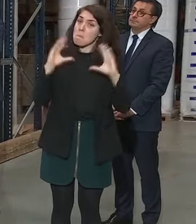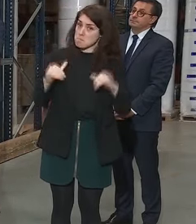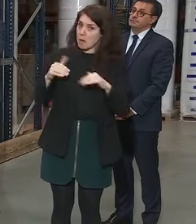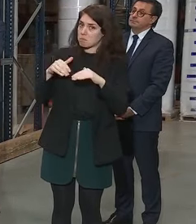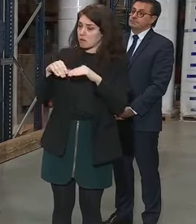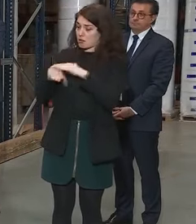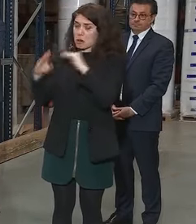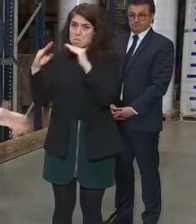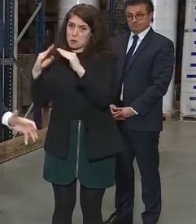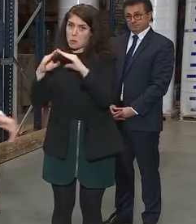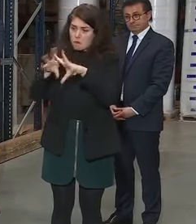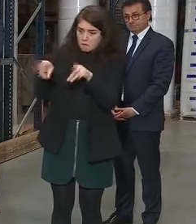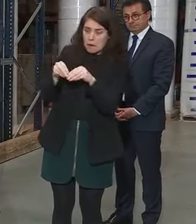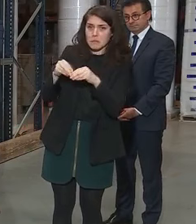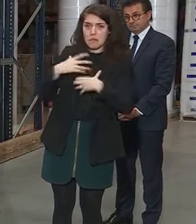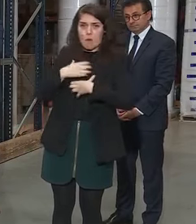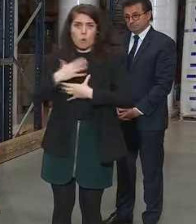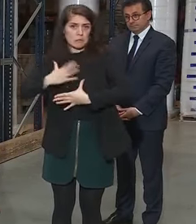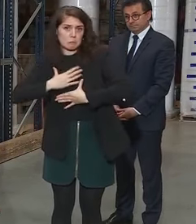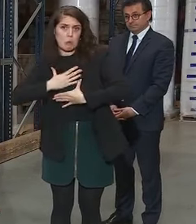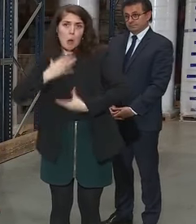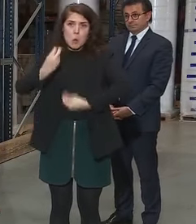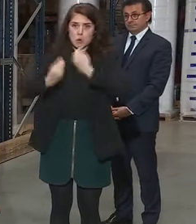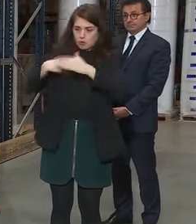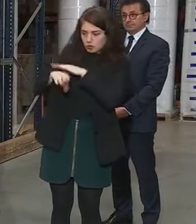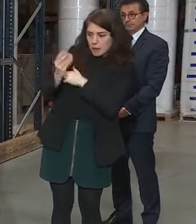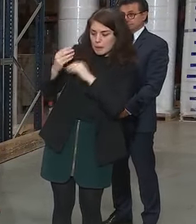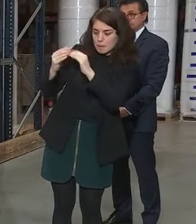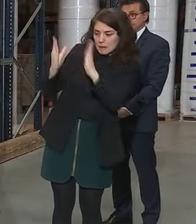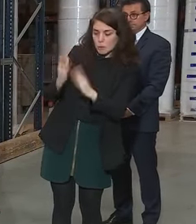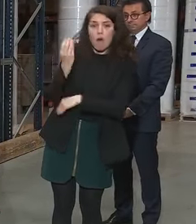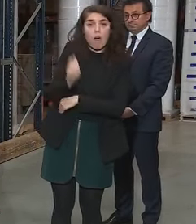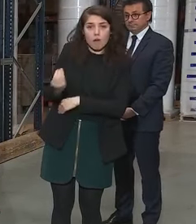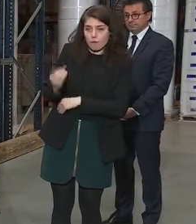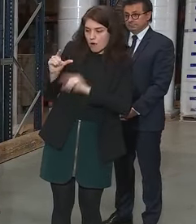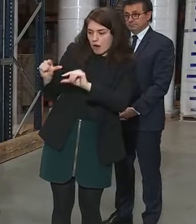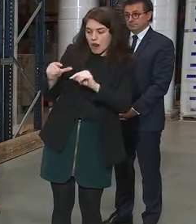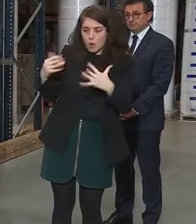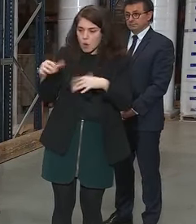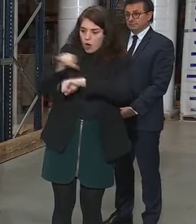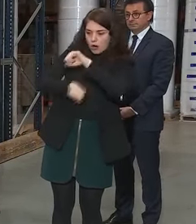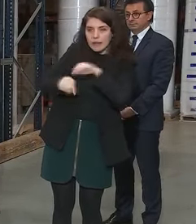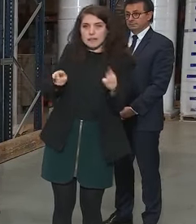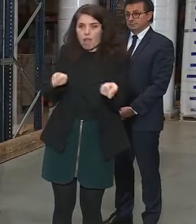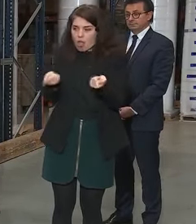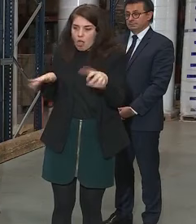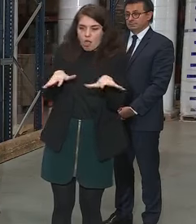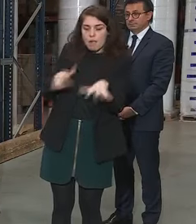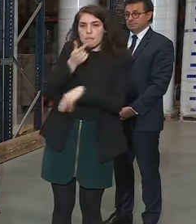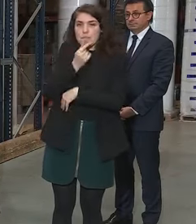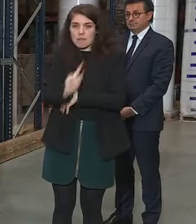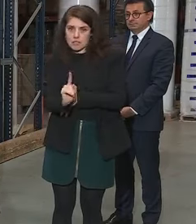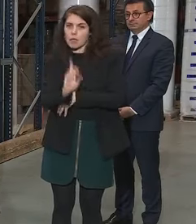là alors que leurs enfants sont parfois, je le sais, à la maison et qu'il faut trouver une bonne organisation et qu'ils sont accompagnés par leurs